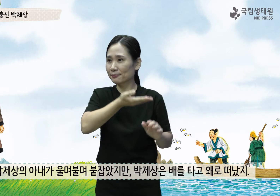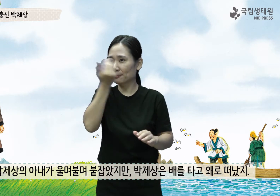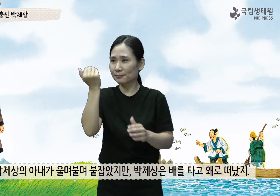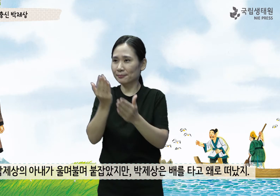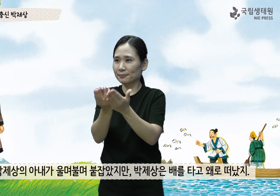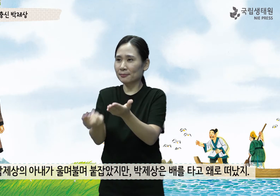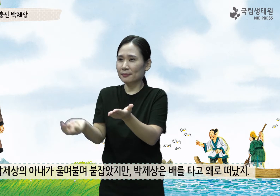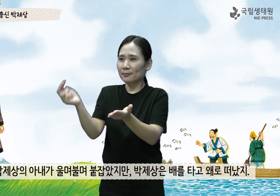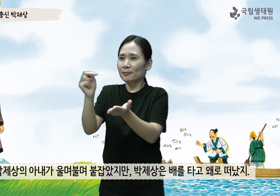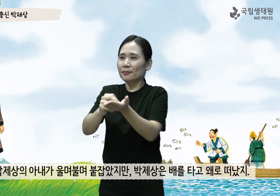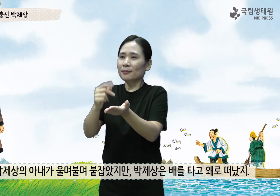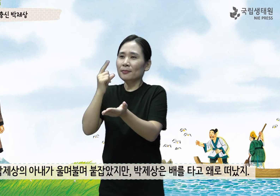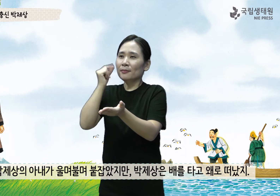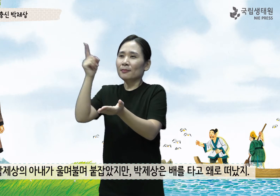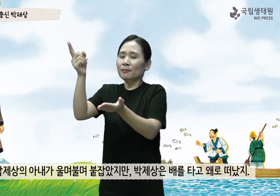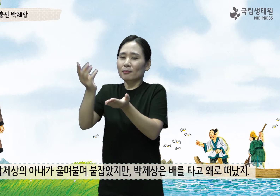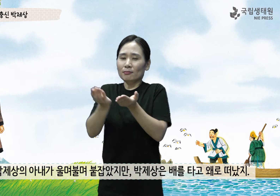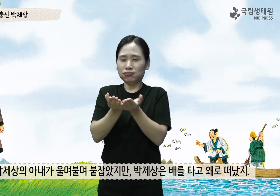떠났지.